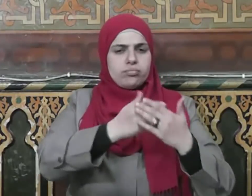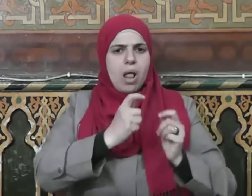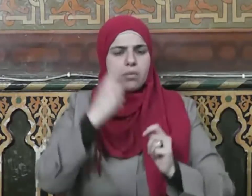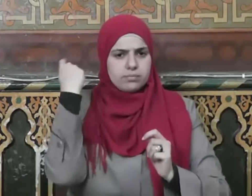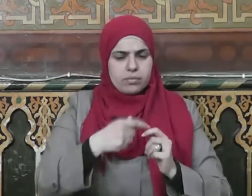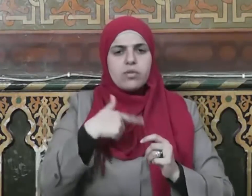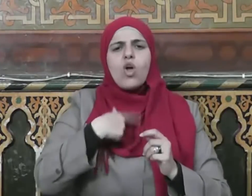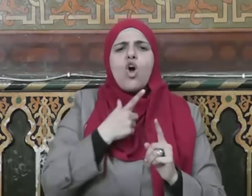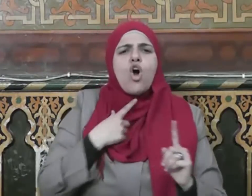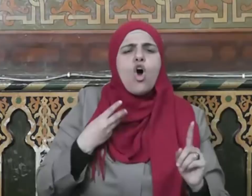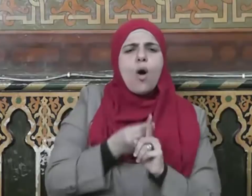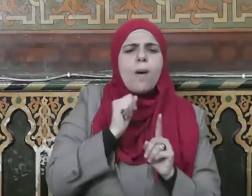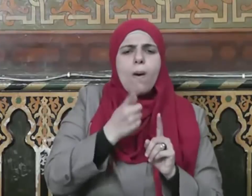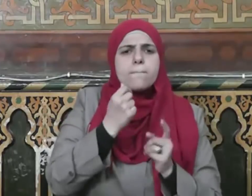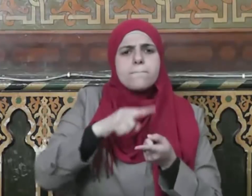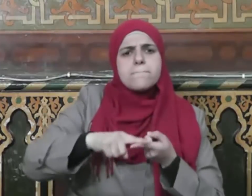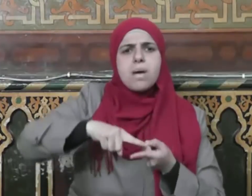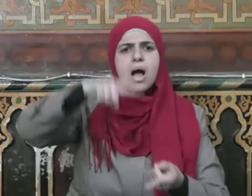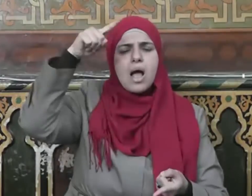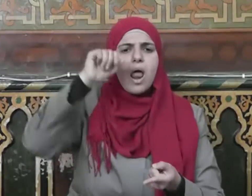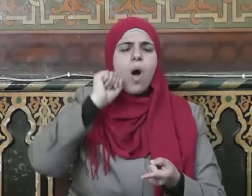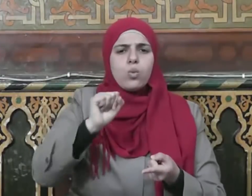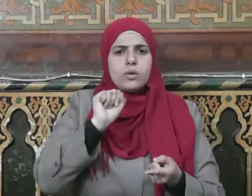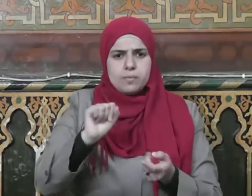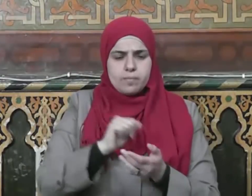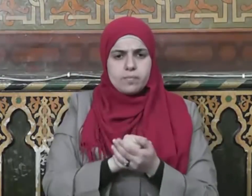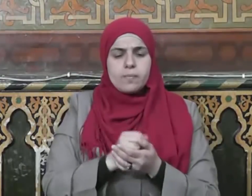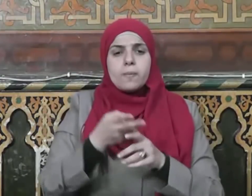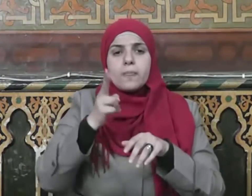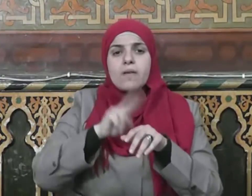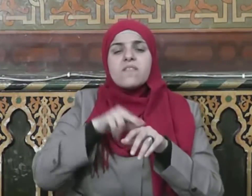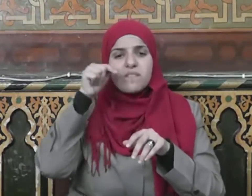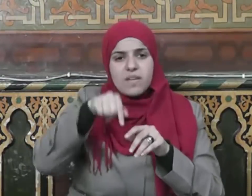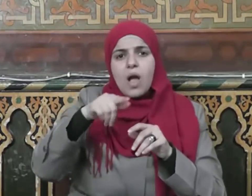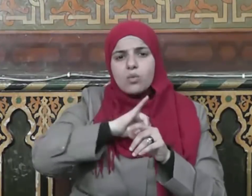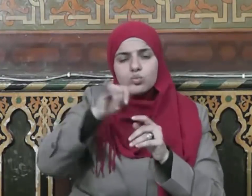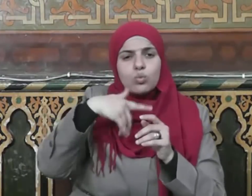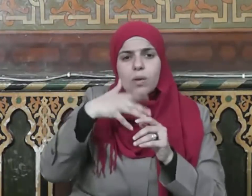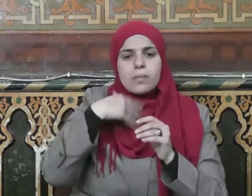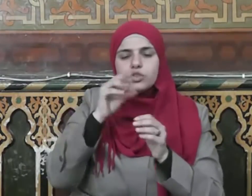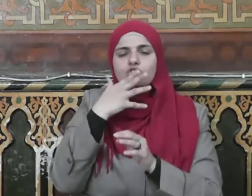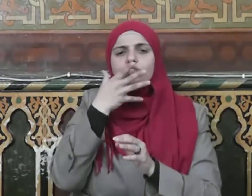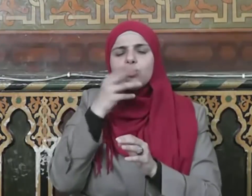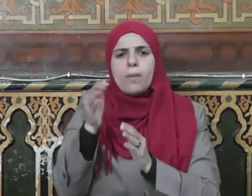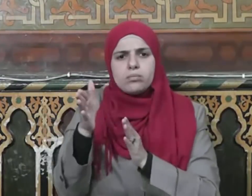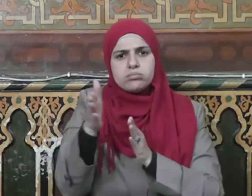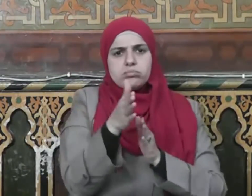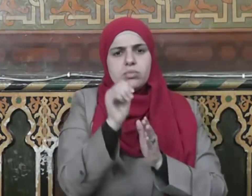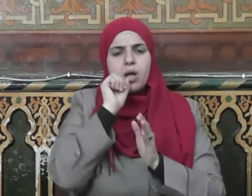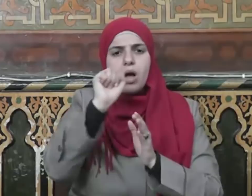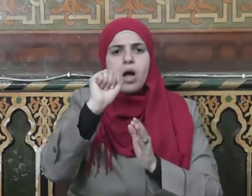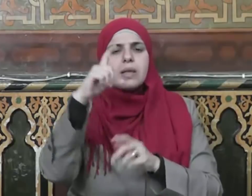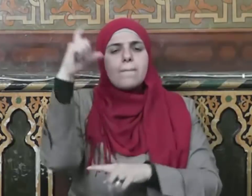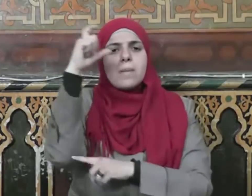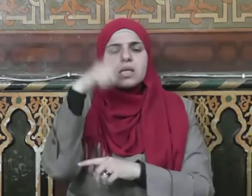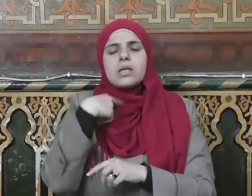إليه بيرحاء، وكانت مستقبلة المسجد، وكان رسول الله صلى الله